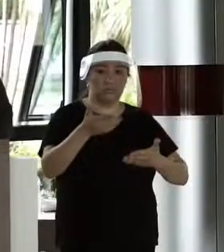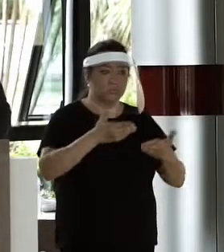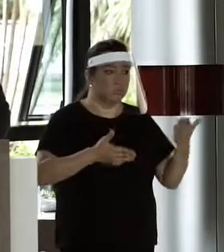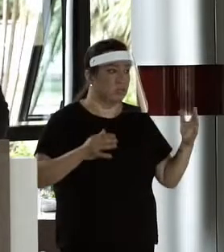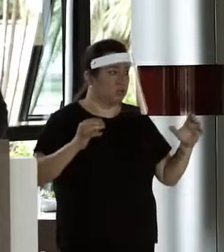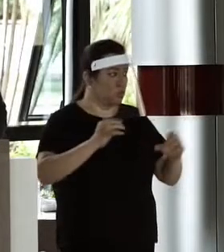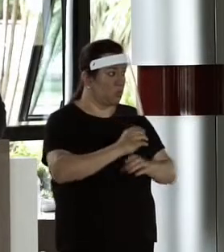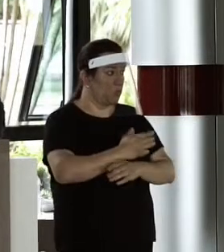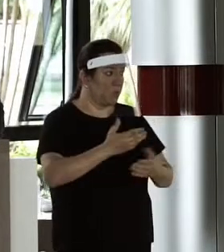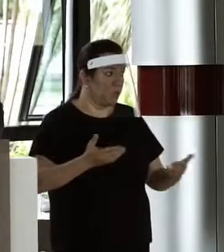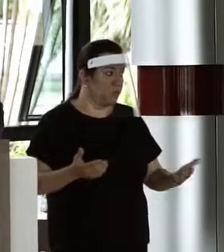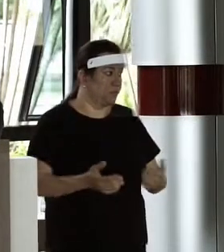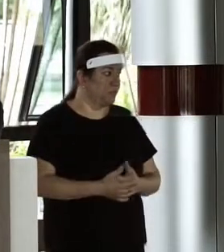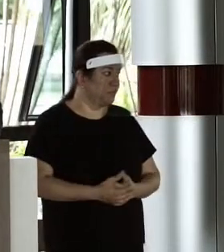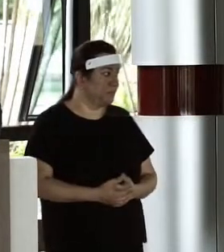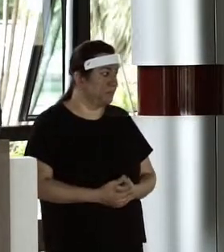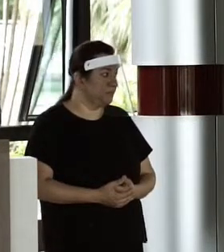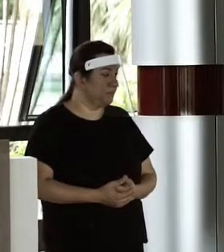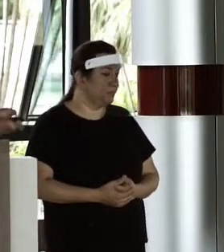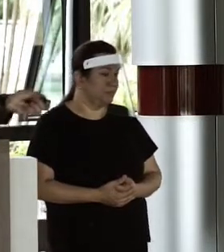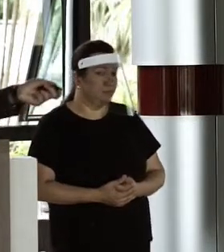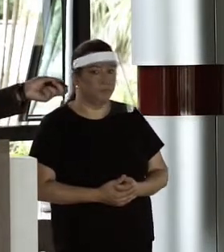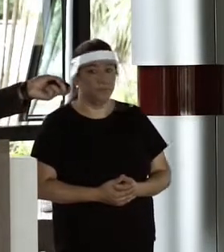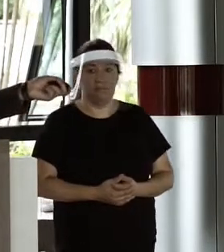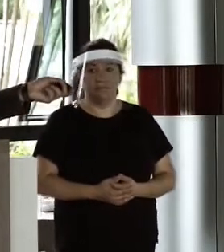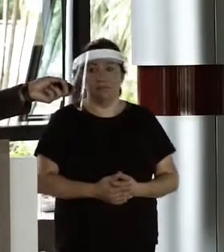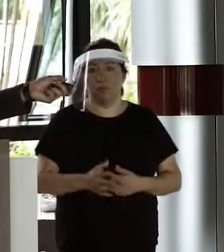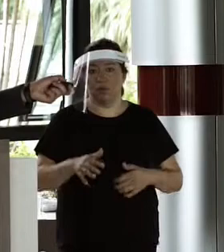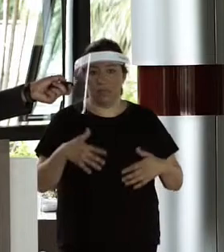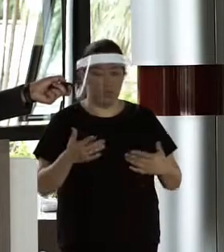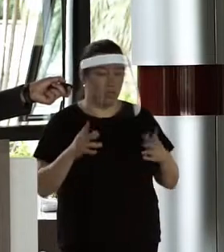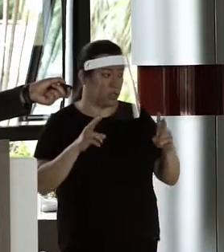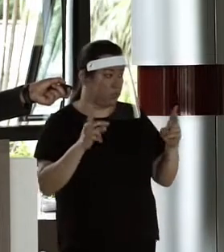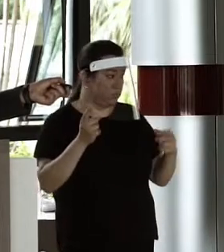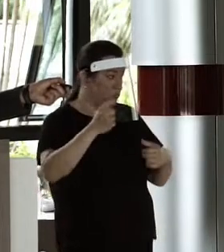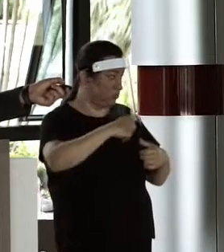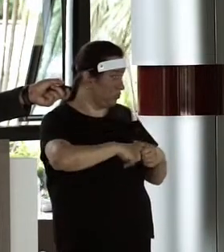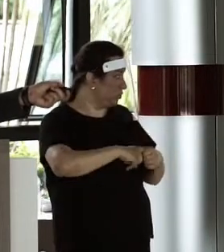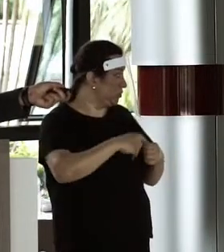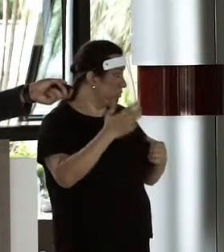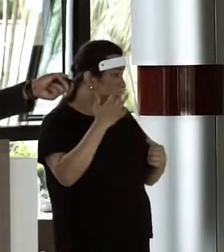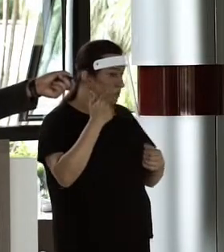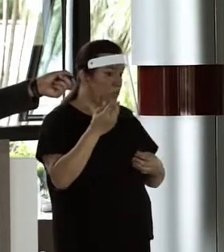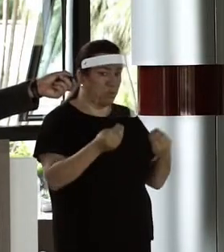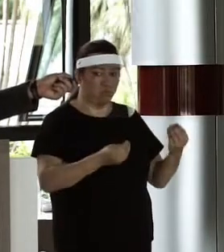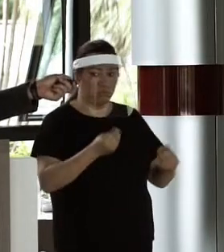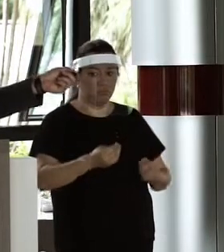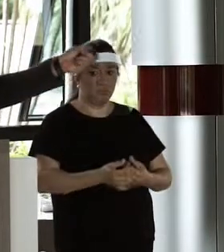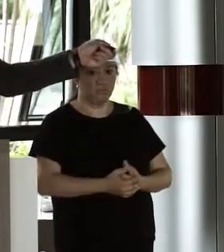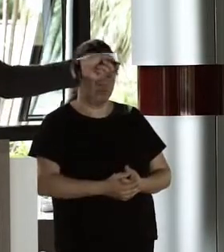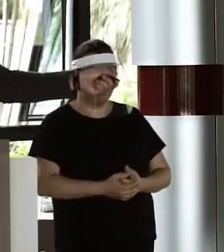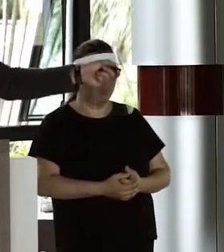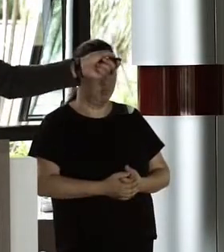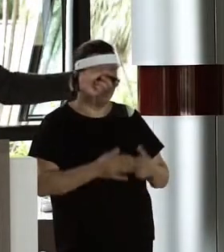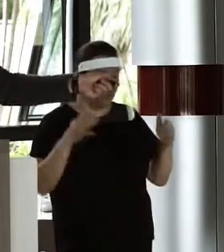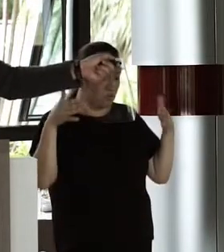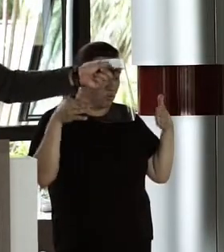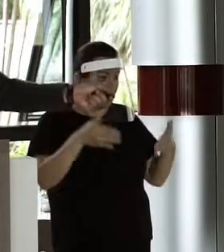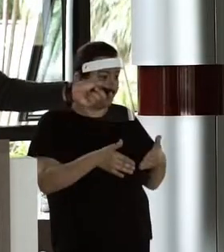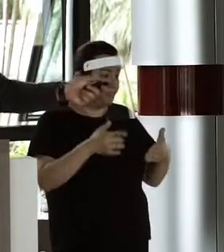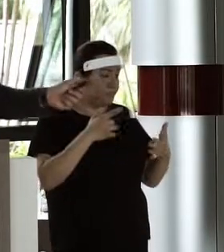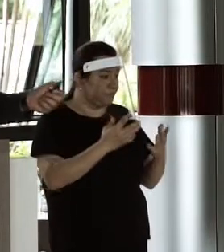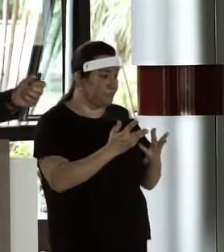maneira adequada. Tá? Então, voltando para a questão do qualitativo e do quantitativo, né, focando aqui agora